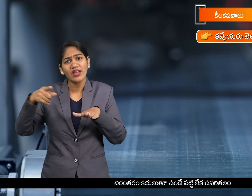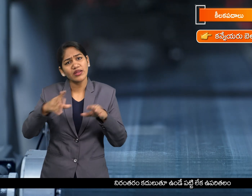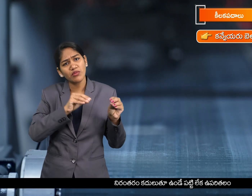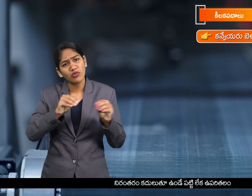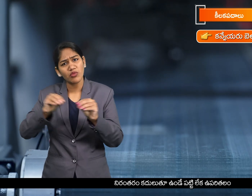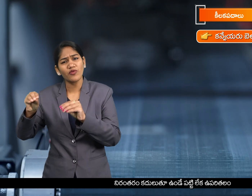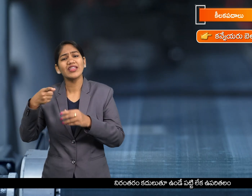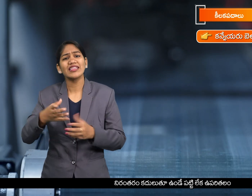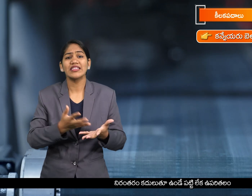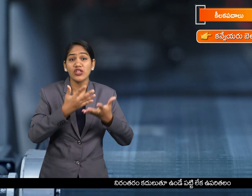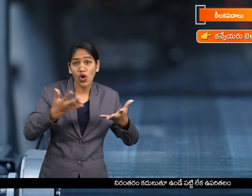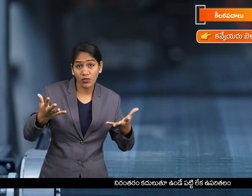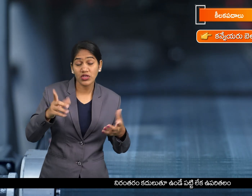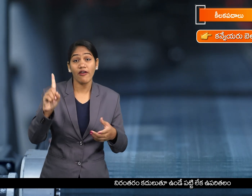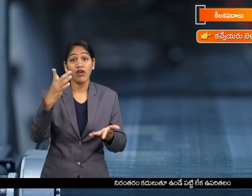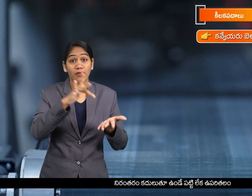ఉపరితలం.